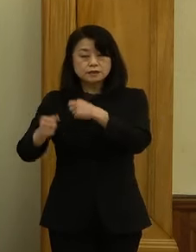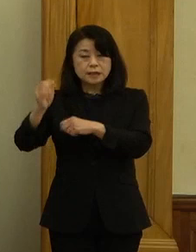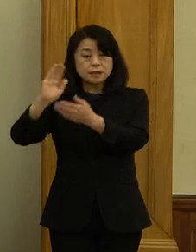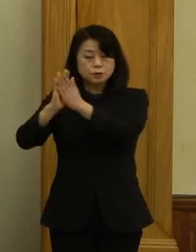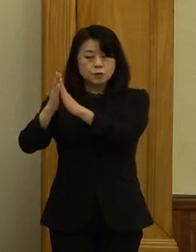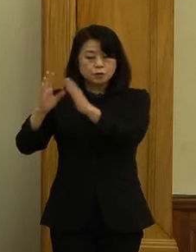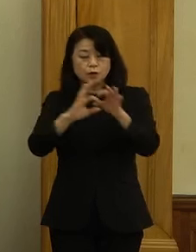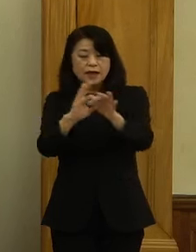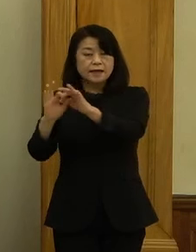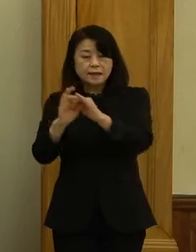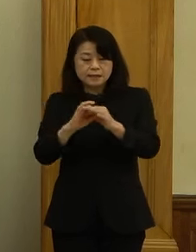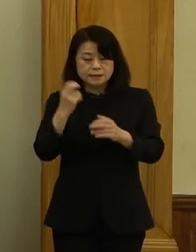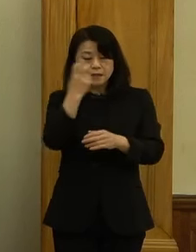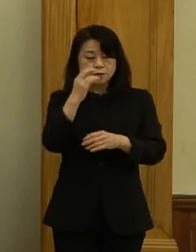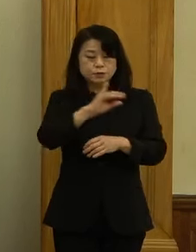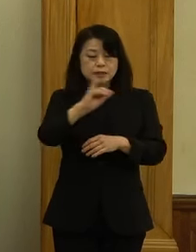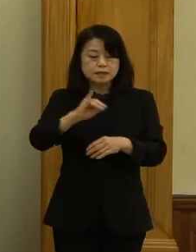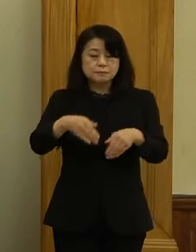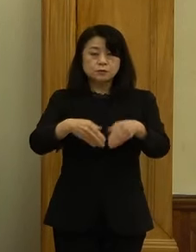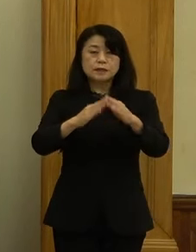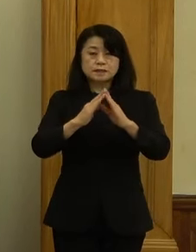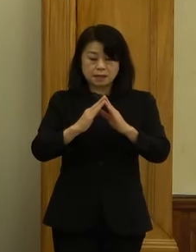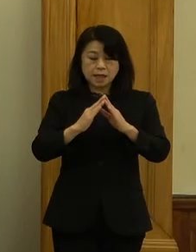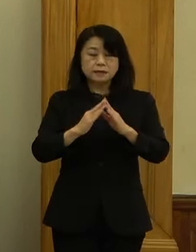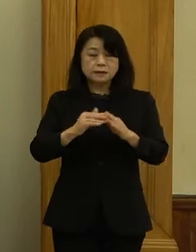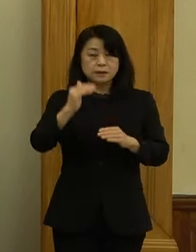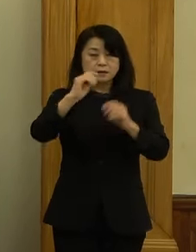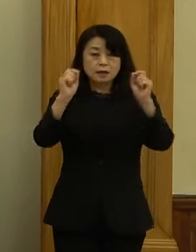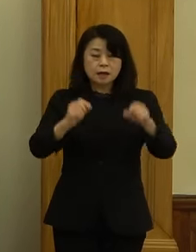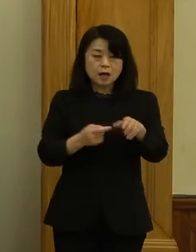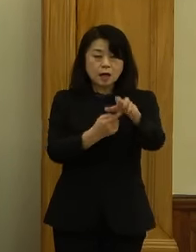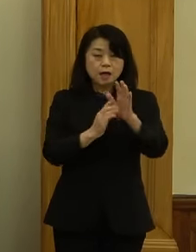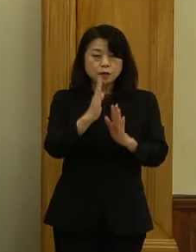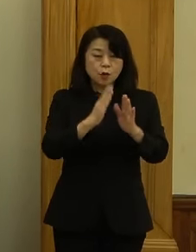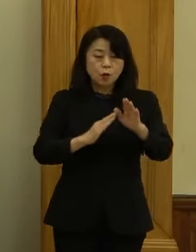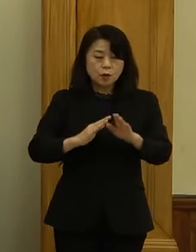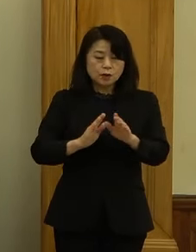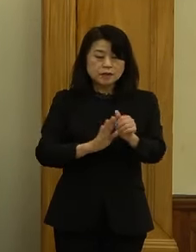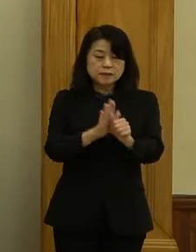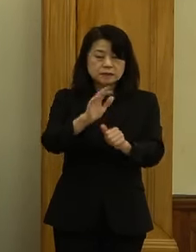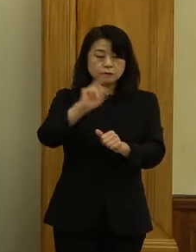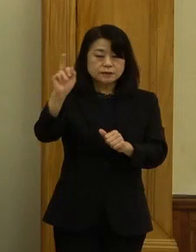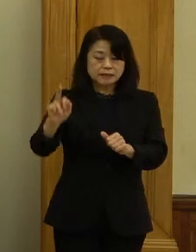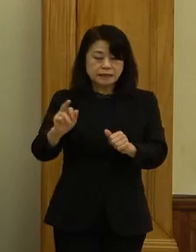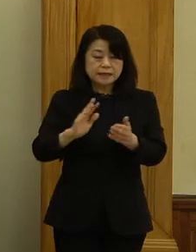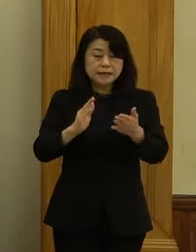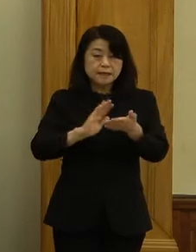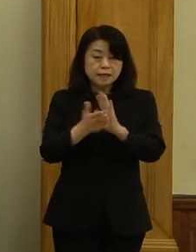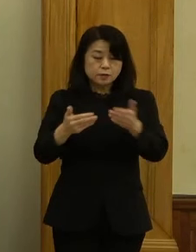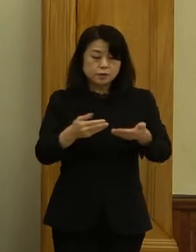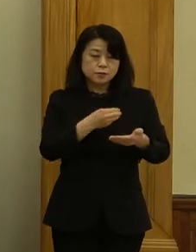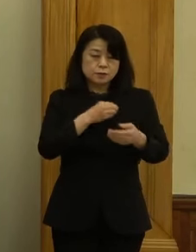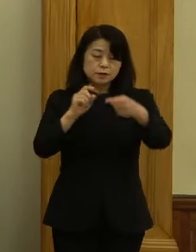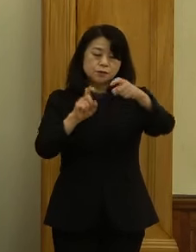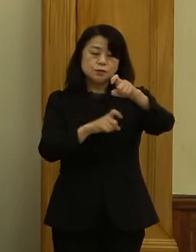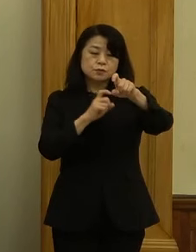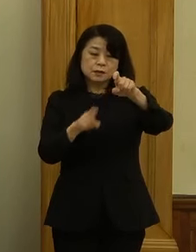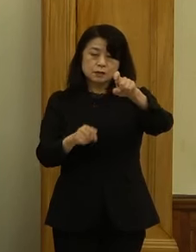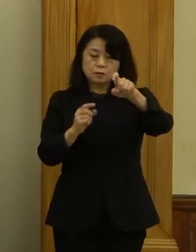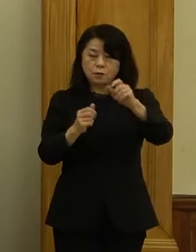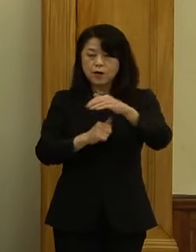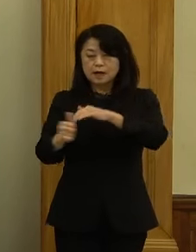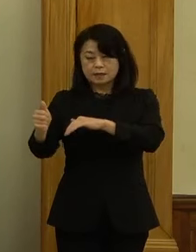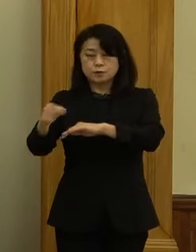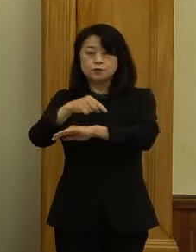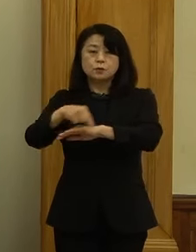状況を確認する調査チームを立ち上げ高岡農林振興センターへ職員を10名え派遣することとしてい